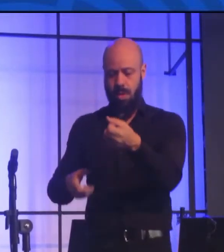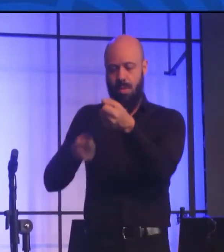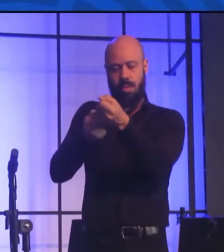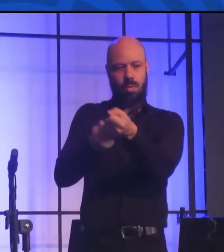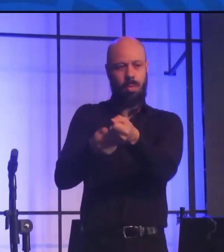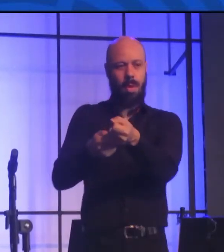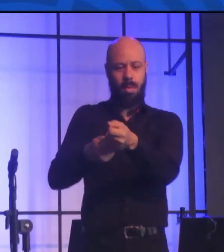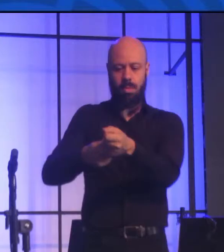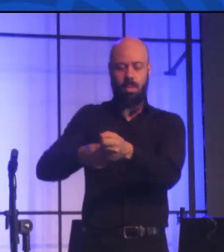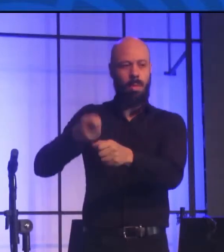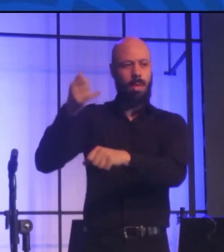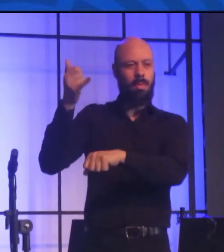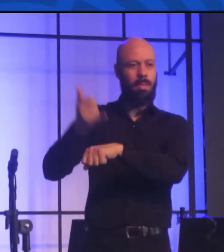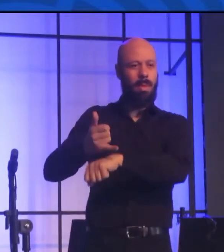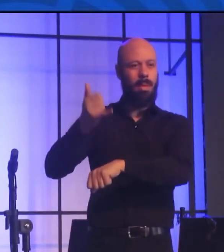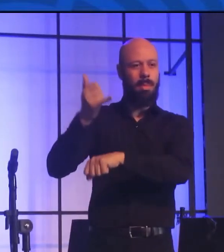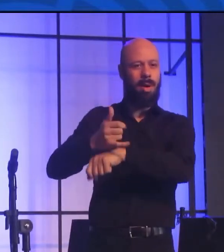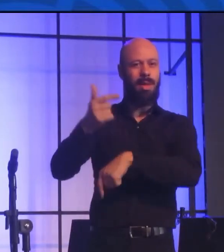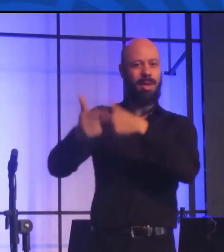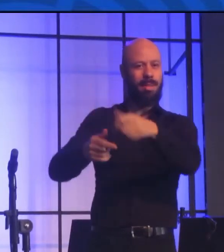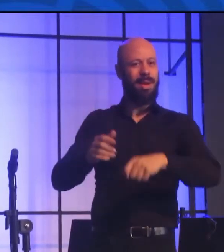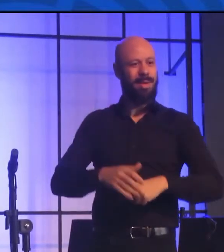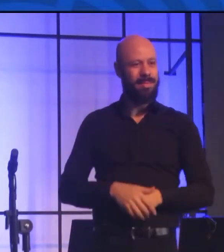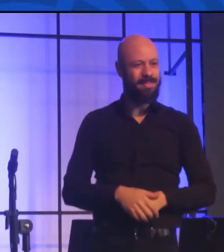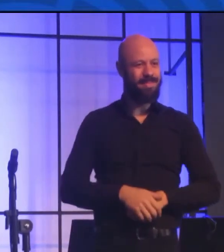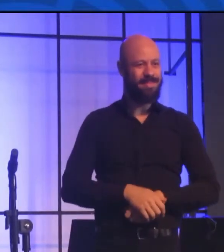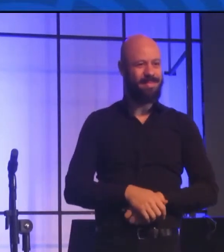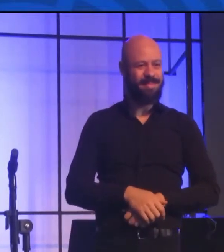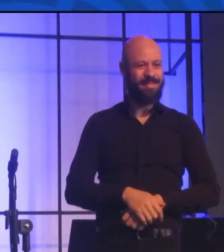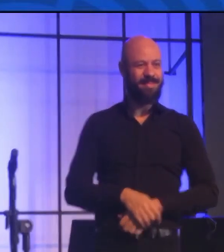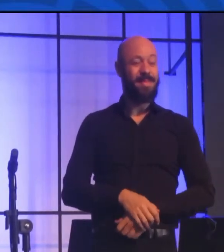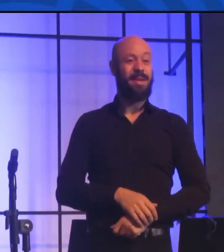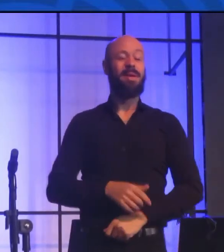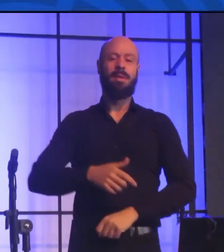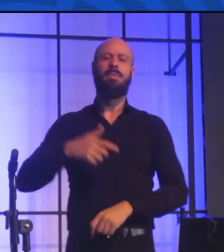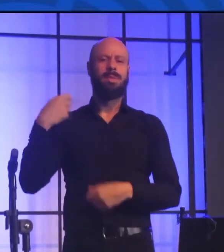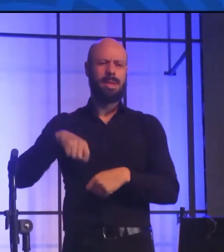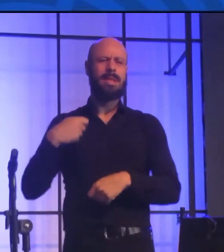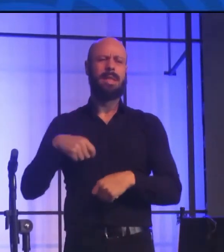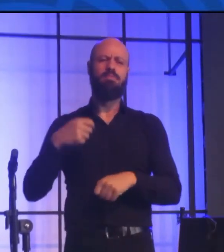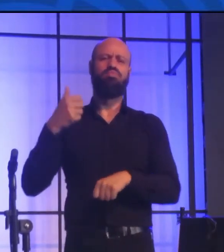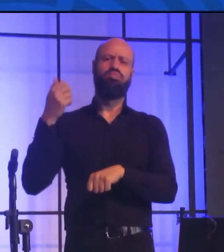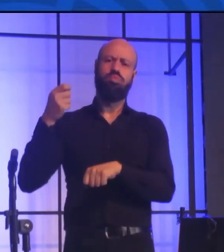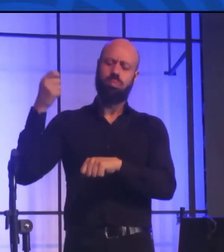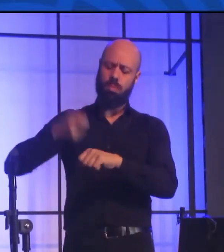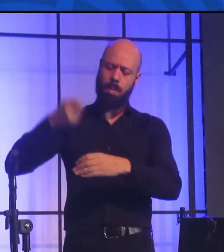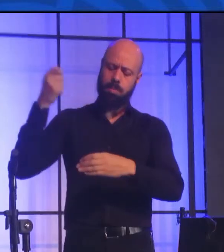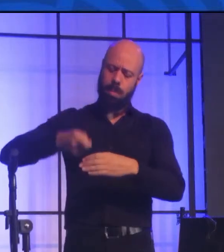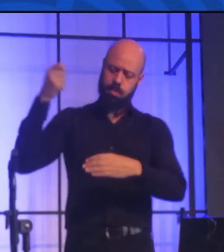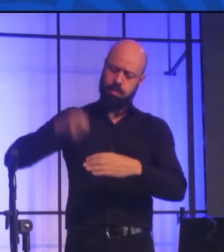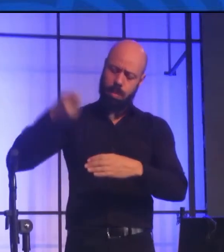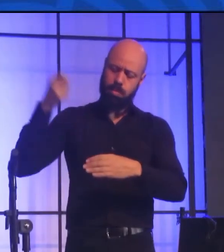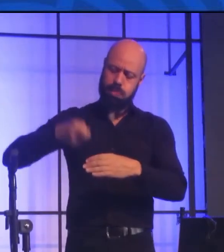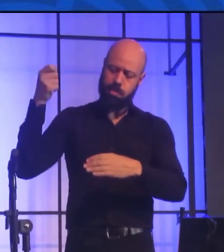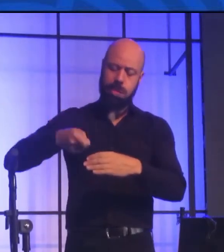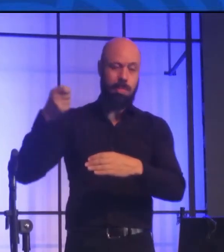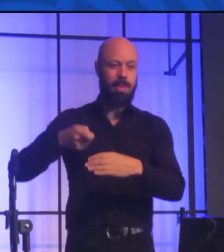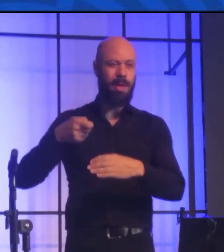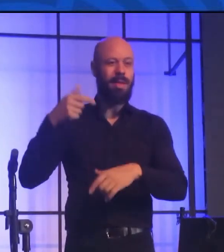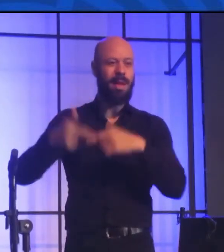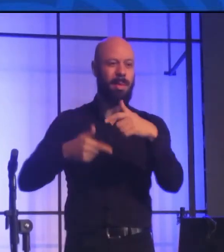precisava recolocar no cabo e voltar a trabalhar. O que Deus está nos